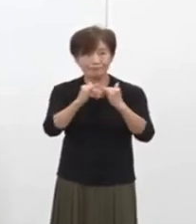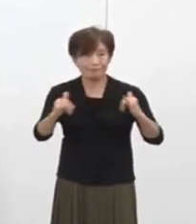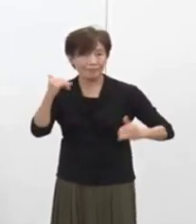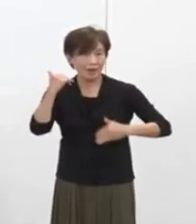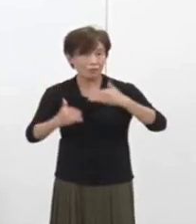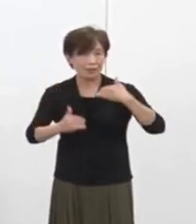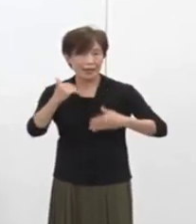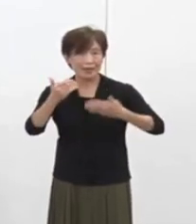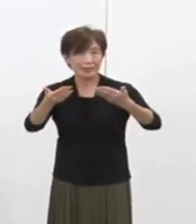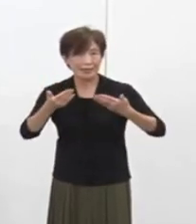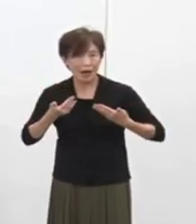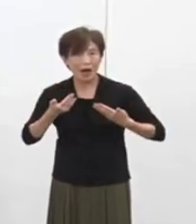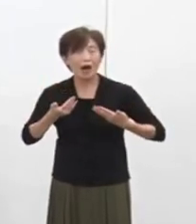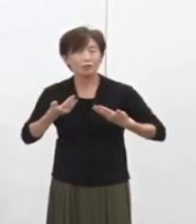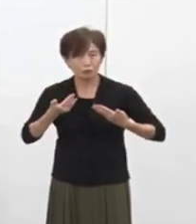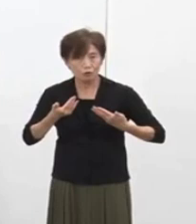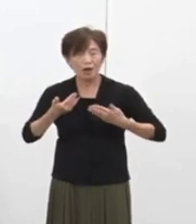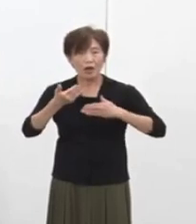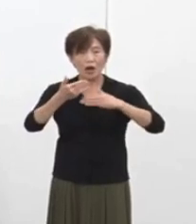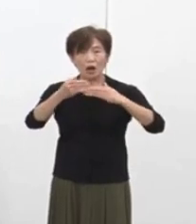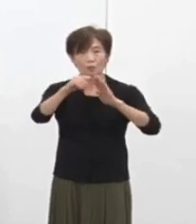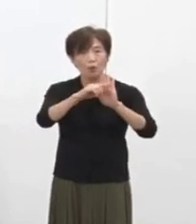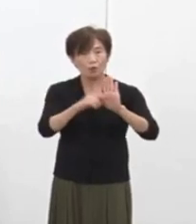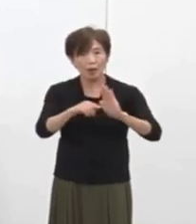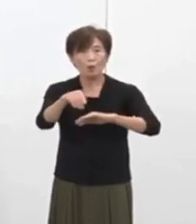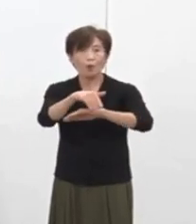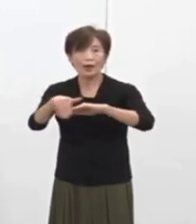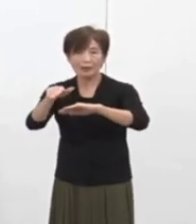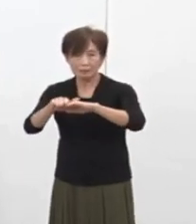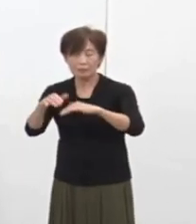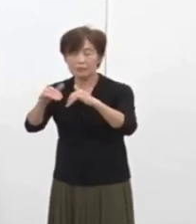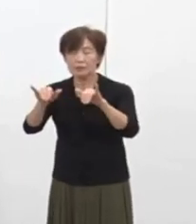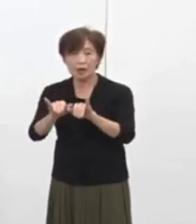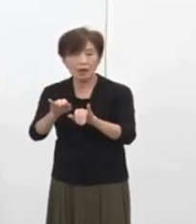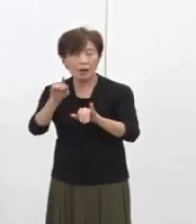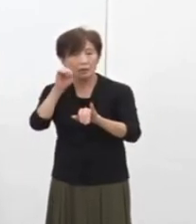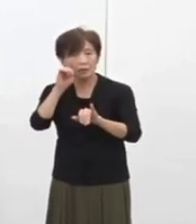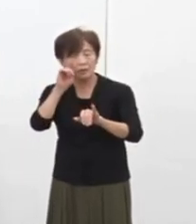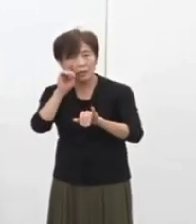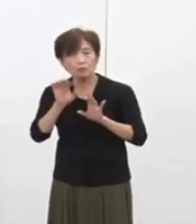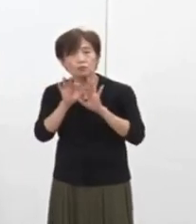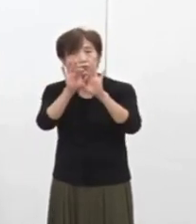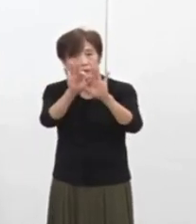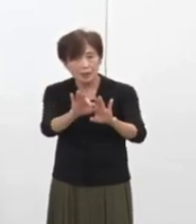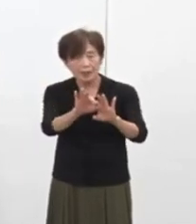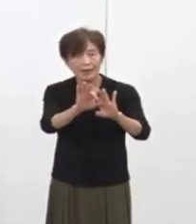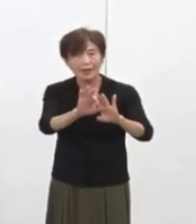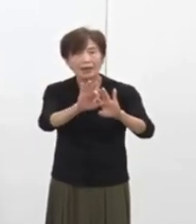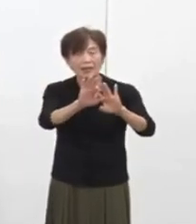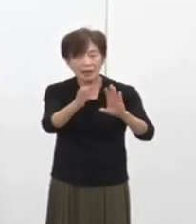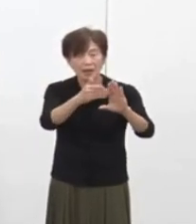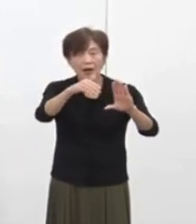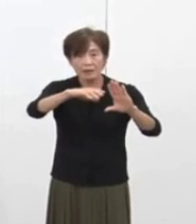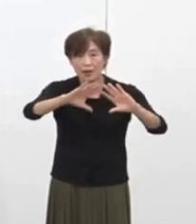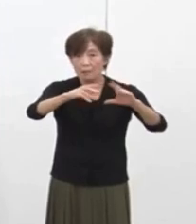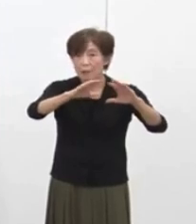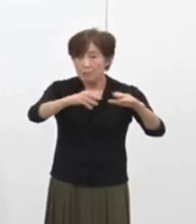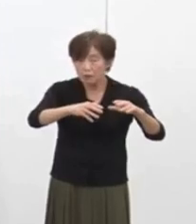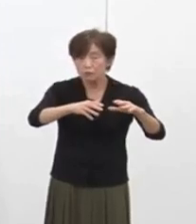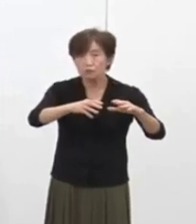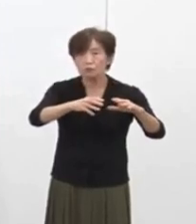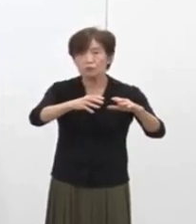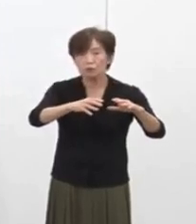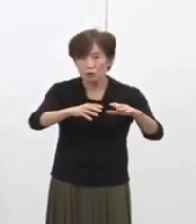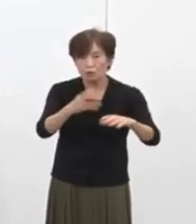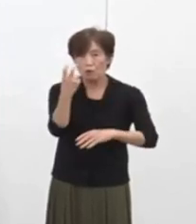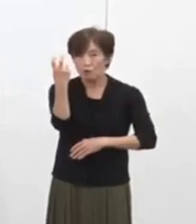ただけるようなプログラムを予定しております。今回の社会実験を通じまして、万博本番に向けました交通影響や回遊性向